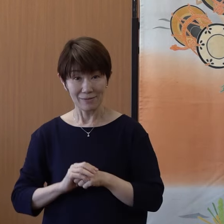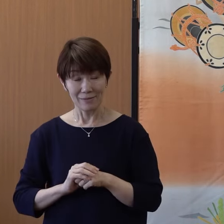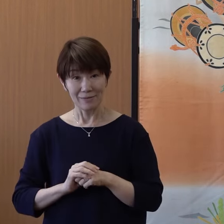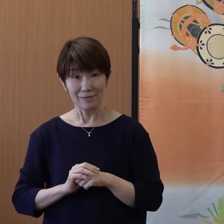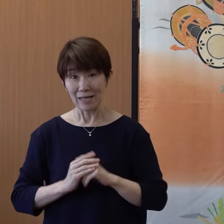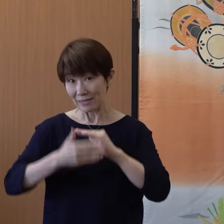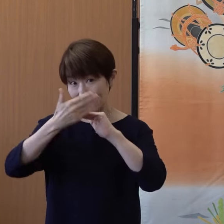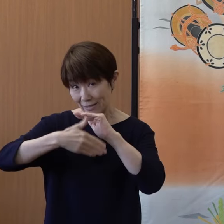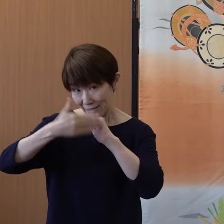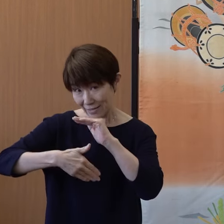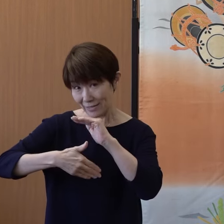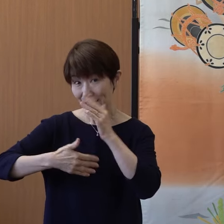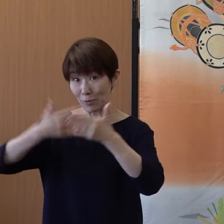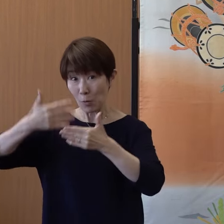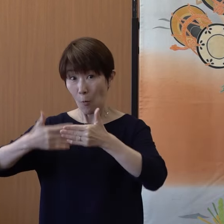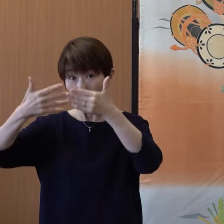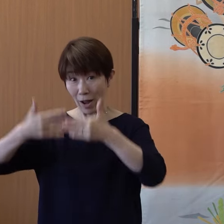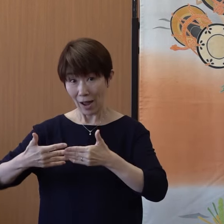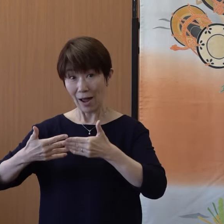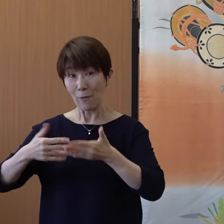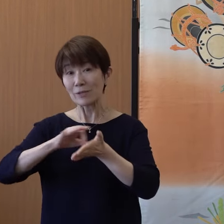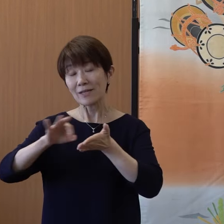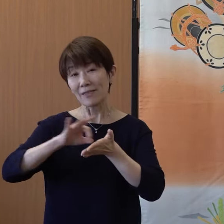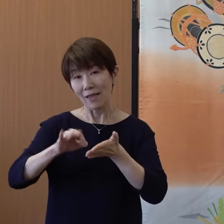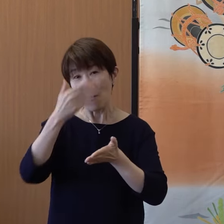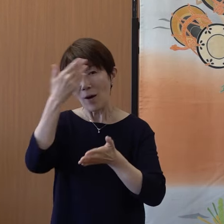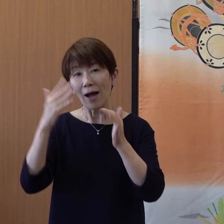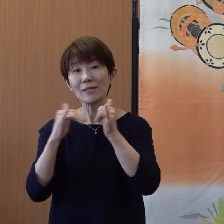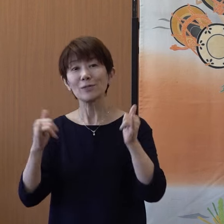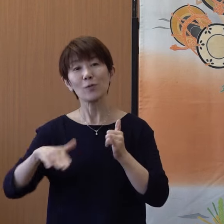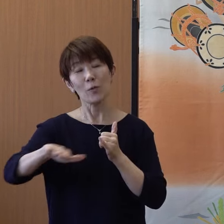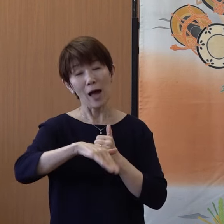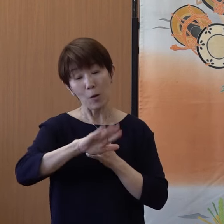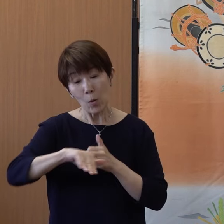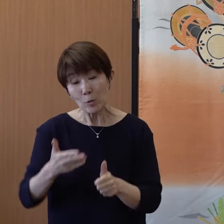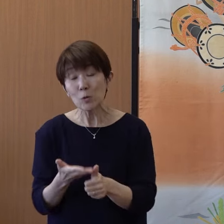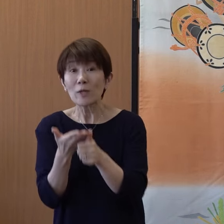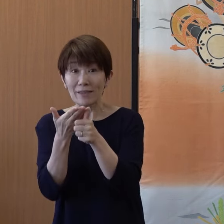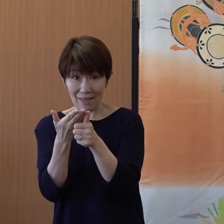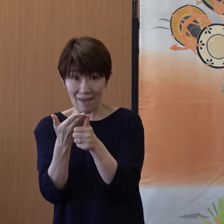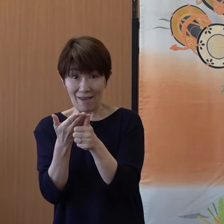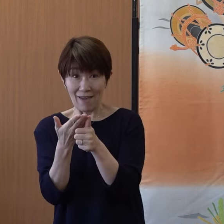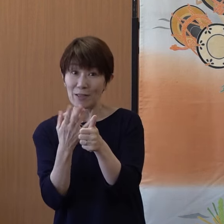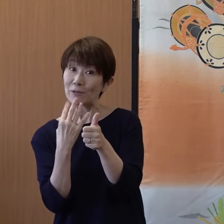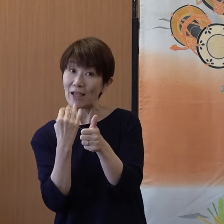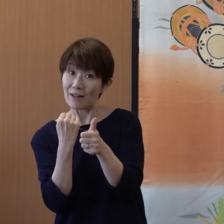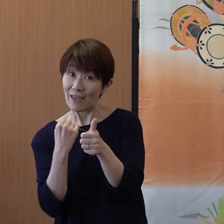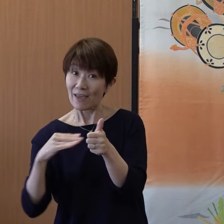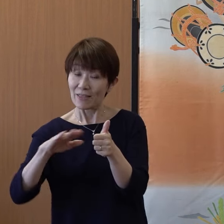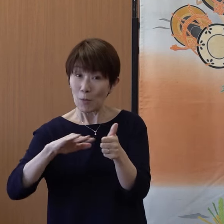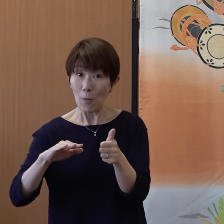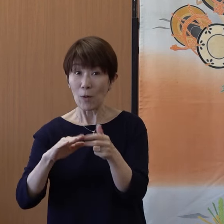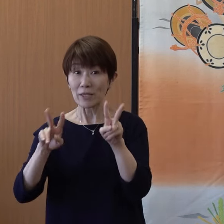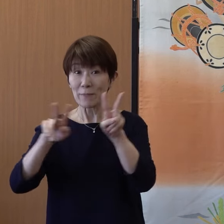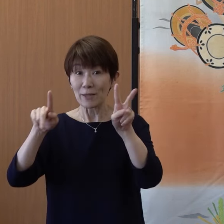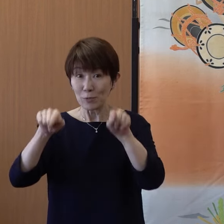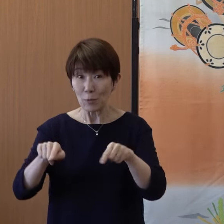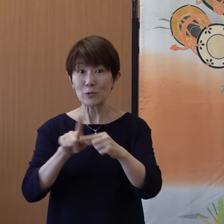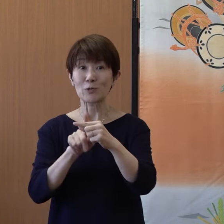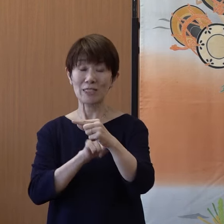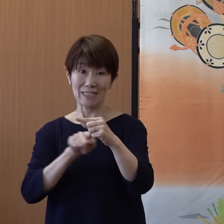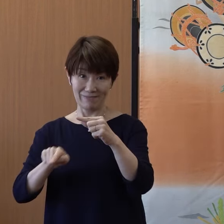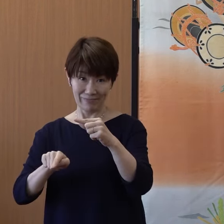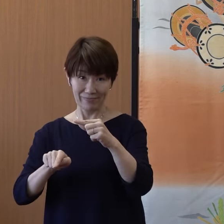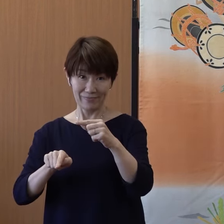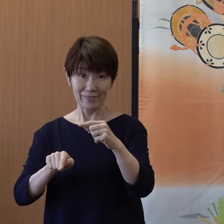動画を活用して若い世代や子育て世帯向けのイベントなどを中心に週1回程